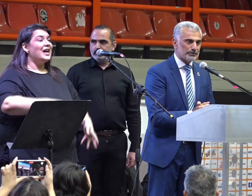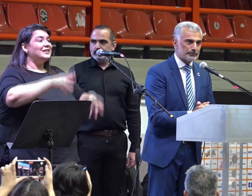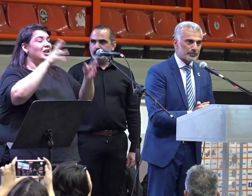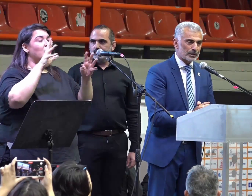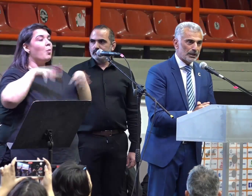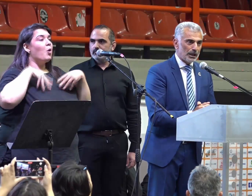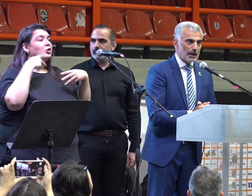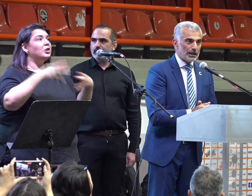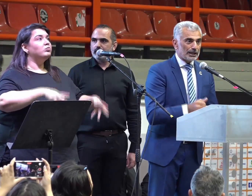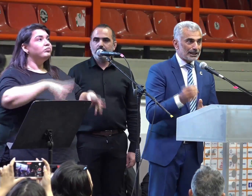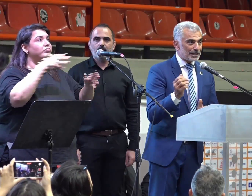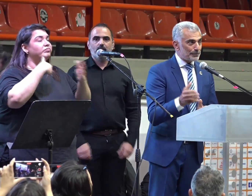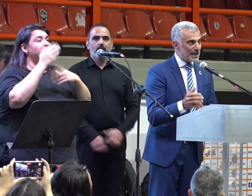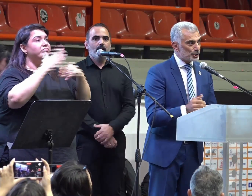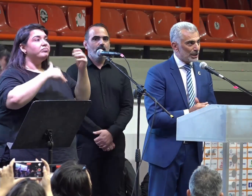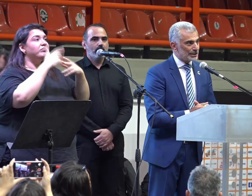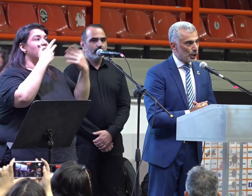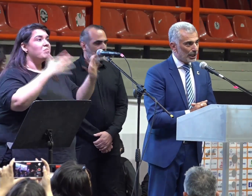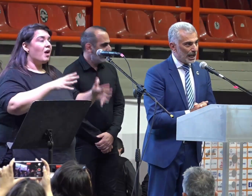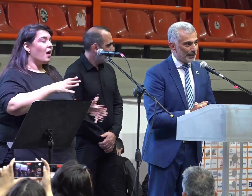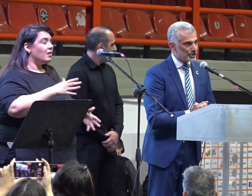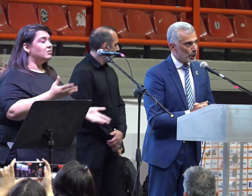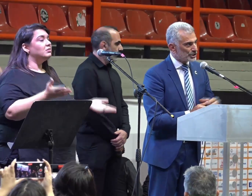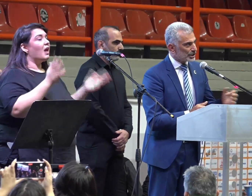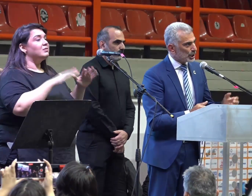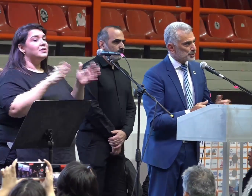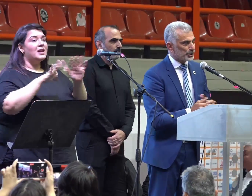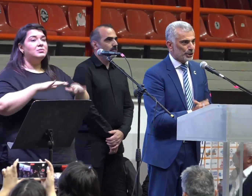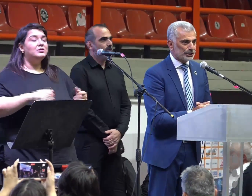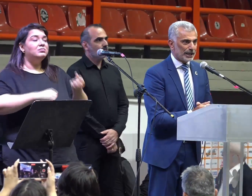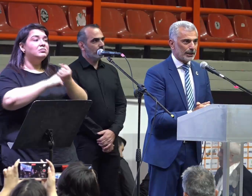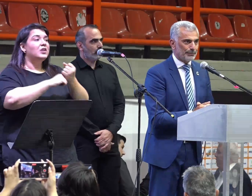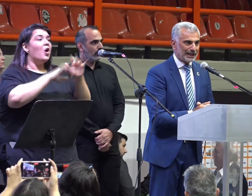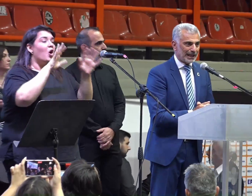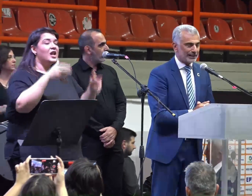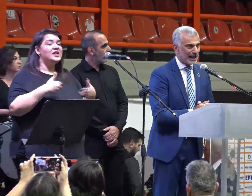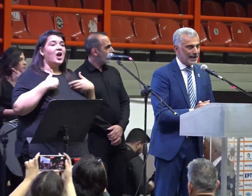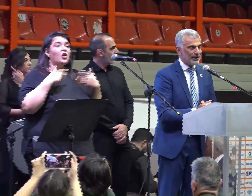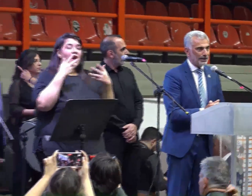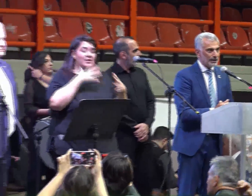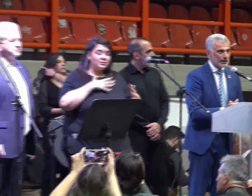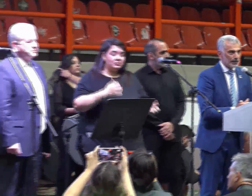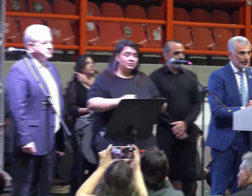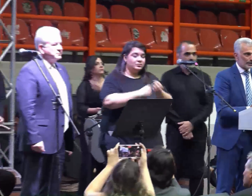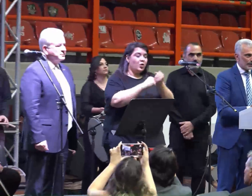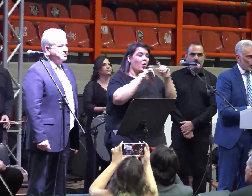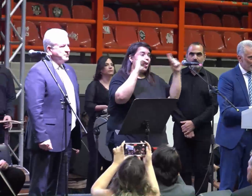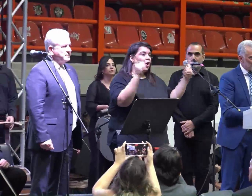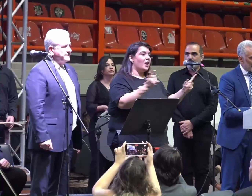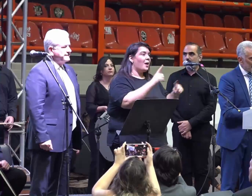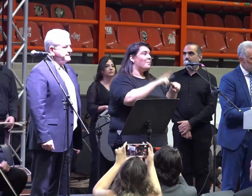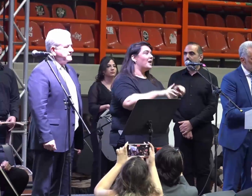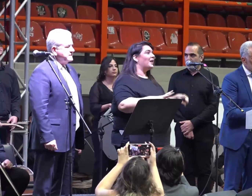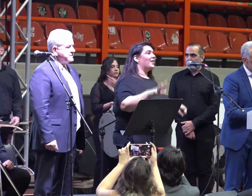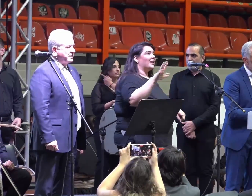Λαβρίου. Είναι δίπλα σε όλη την νεολαία μας και όλες τις εκδηλώσεις που γίνονται πανελλαδικά και